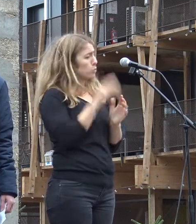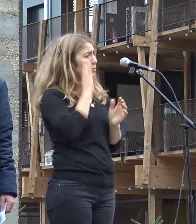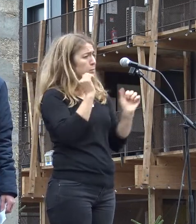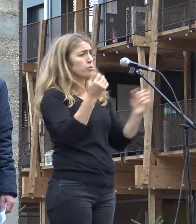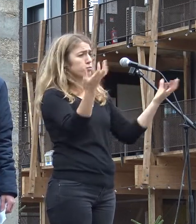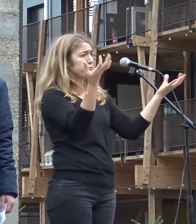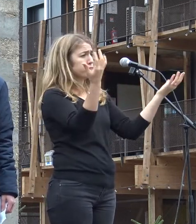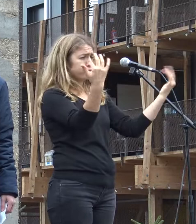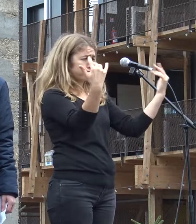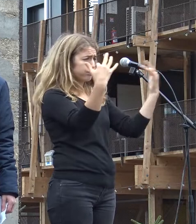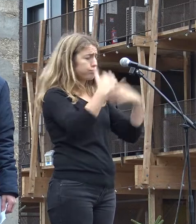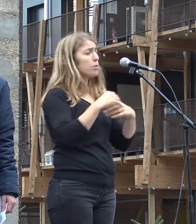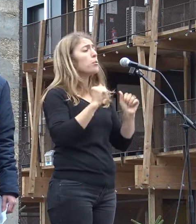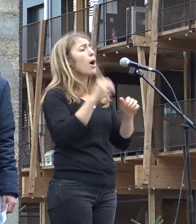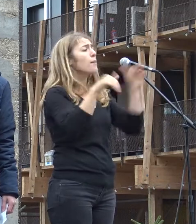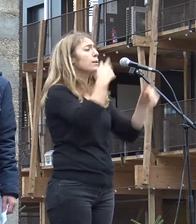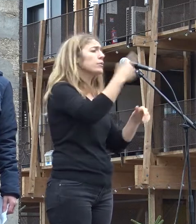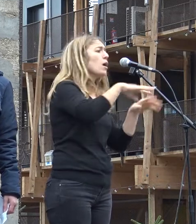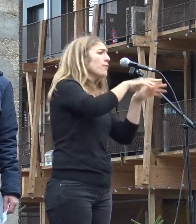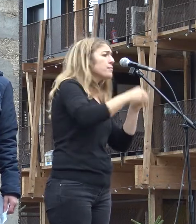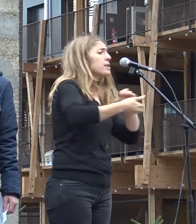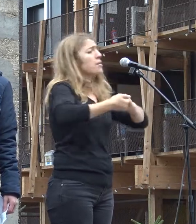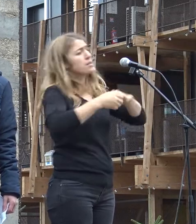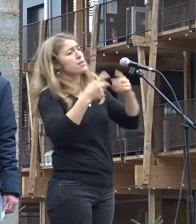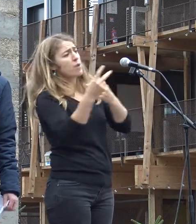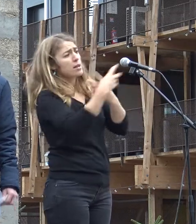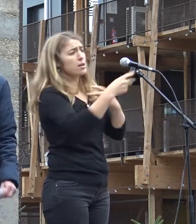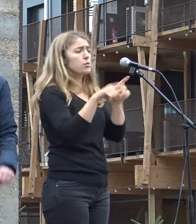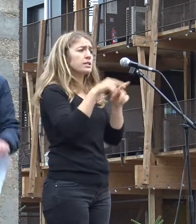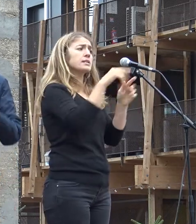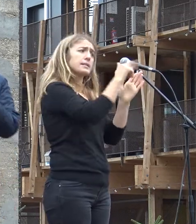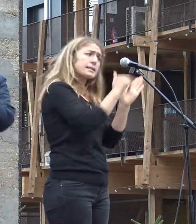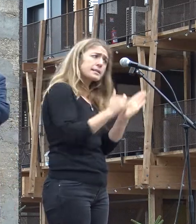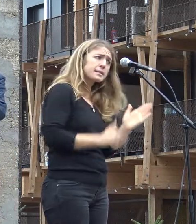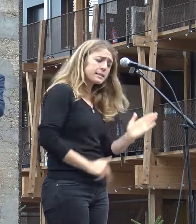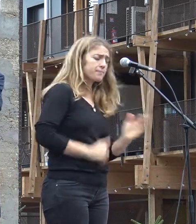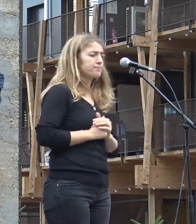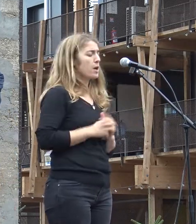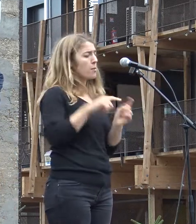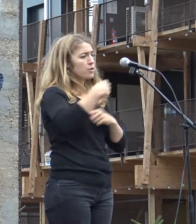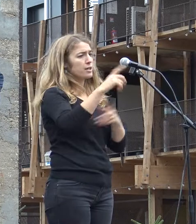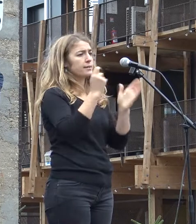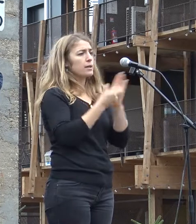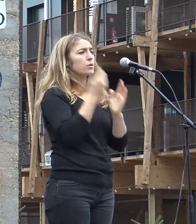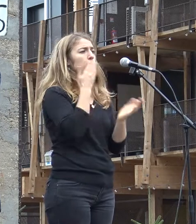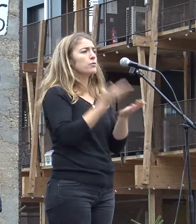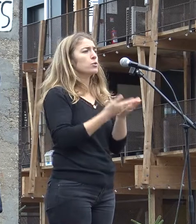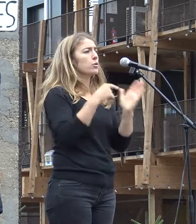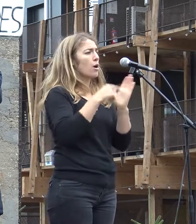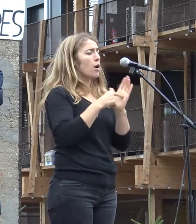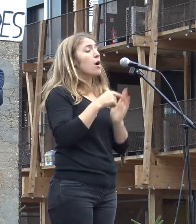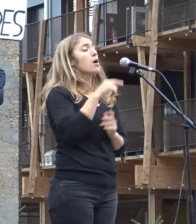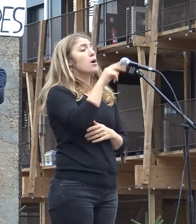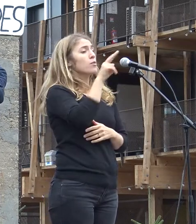votre voisin, à votre parente de signer l'appel des coquelicots. Le prochain rendez-vous sera le